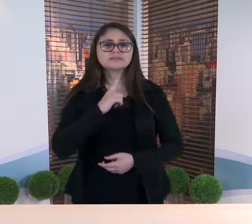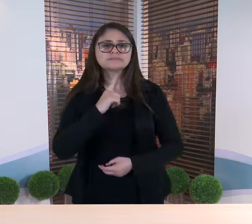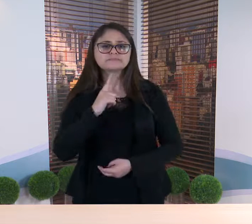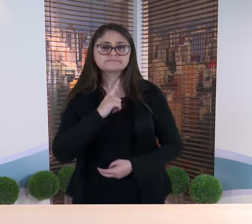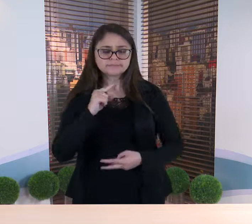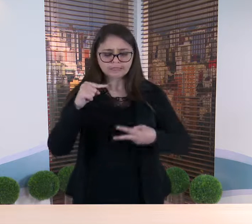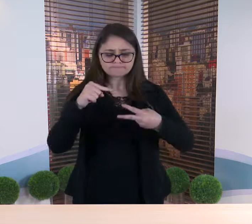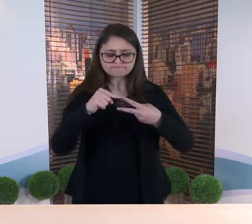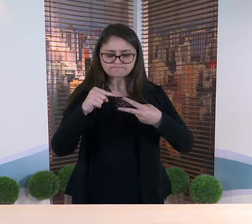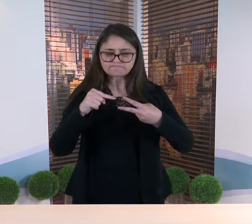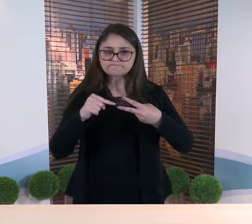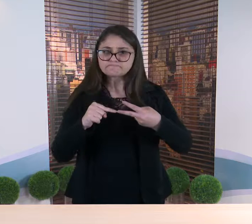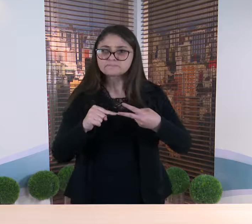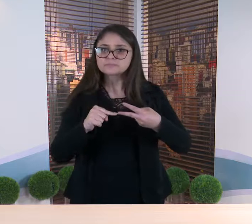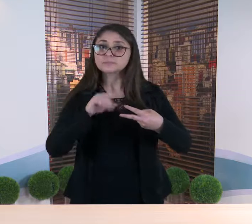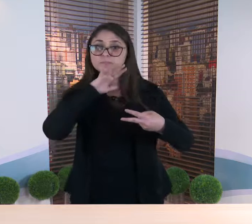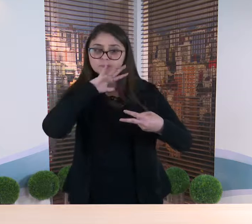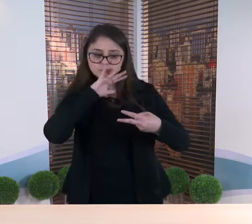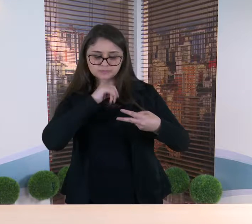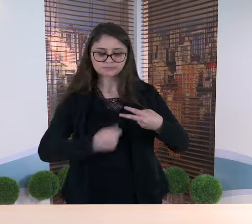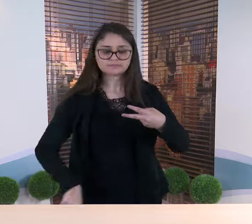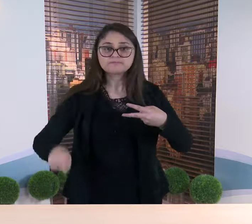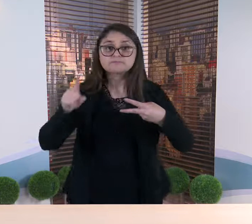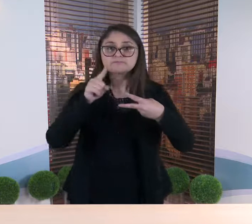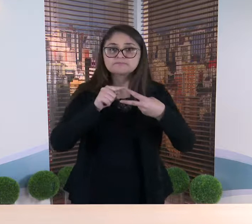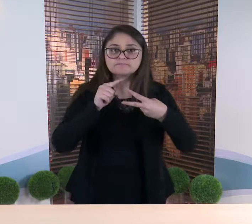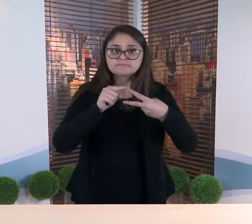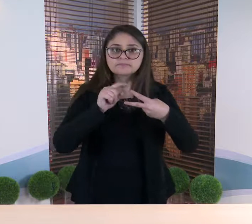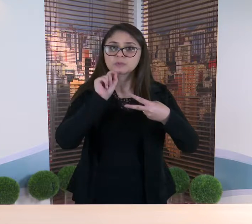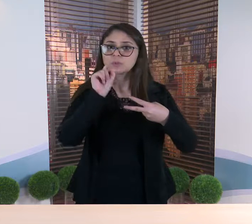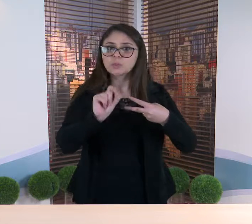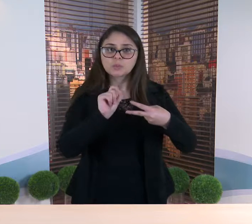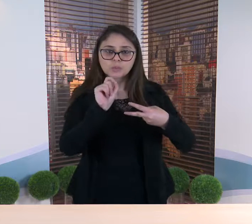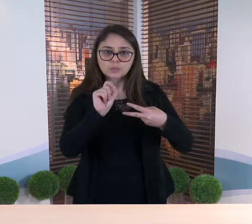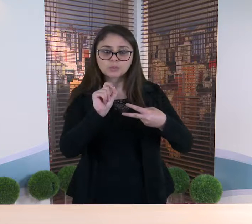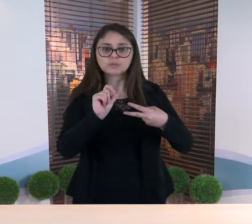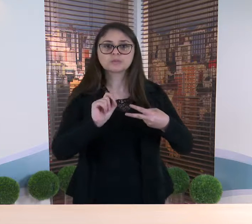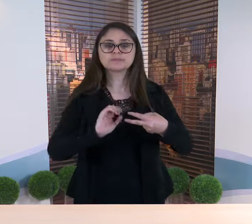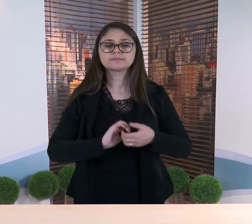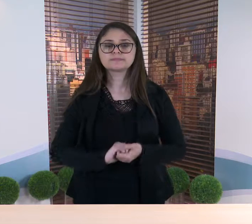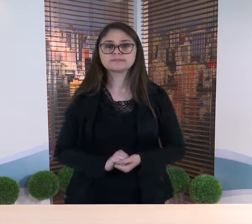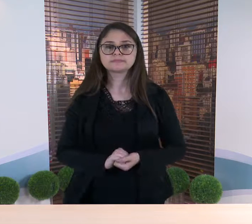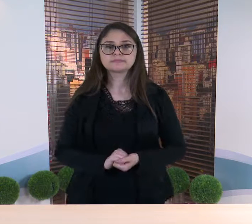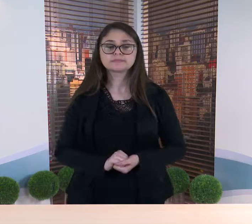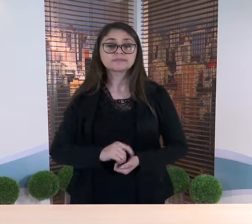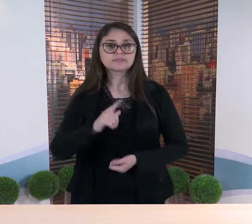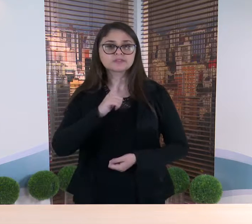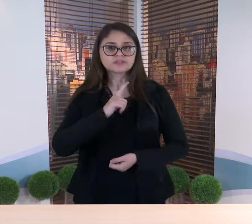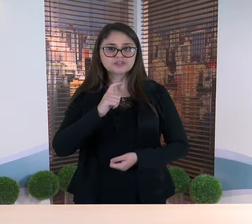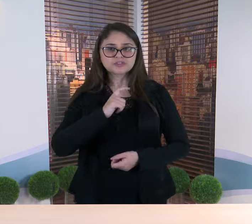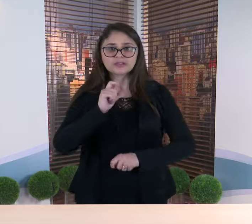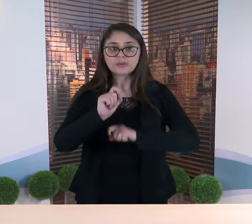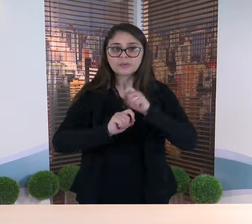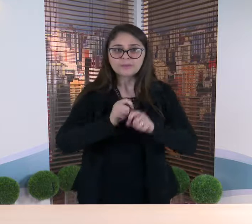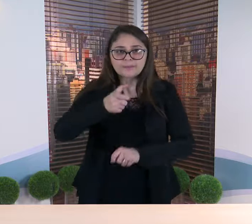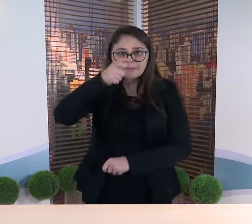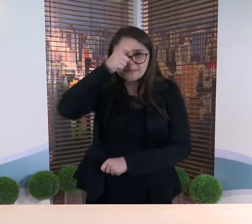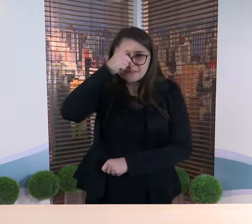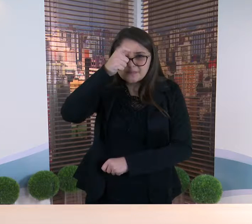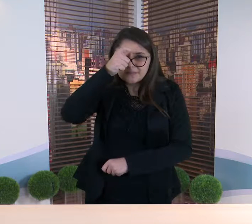2 atos. No primeiro ato, encontramos a narrativa de uma visita de Satanás que